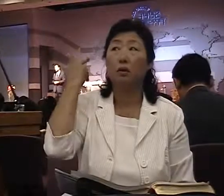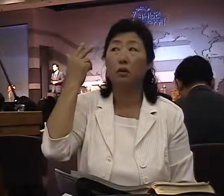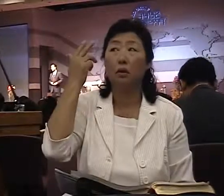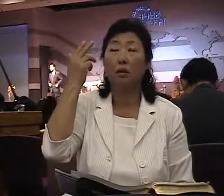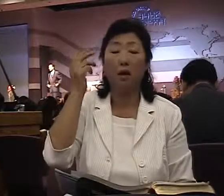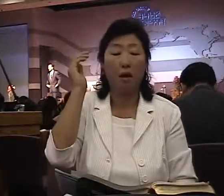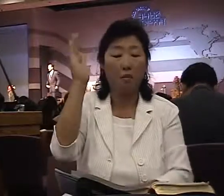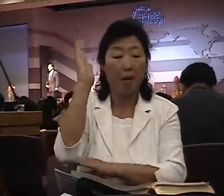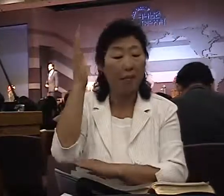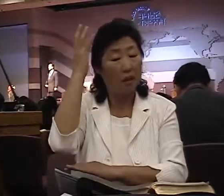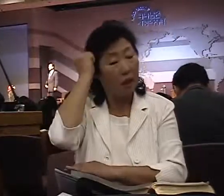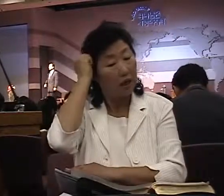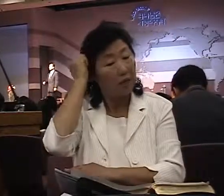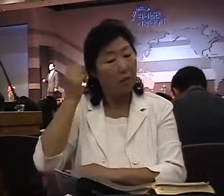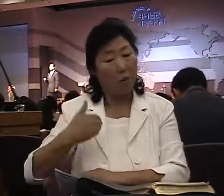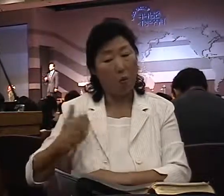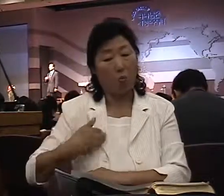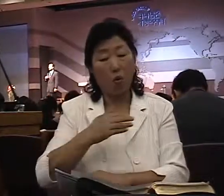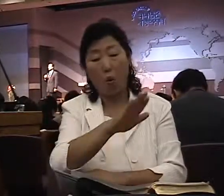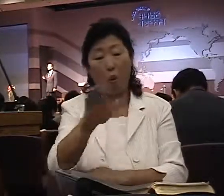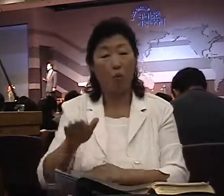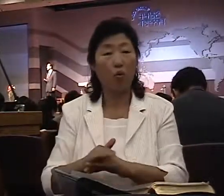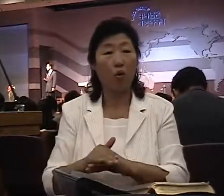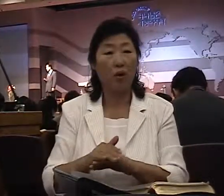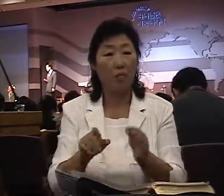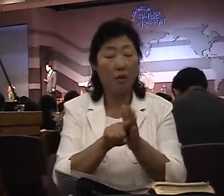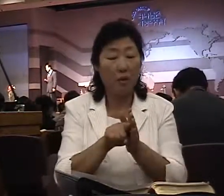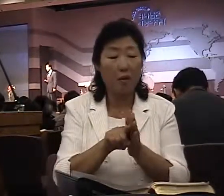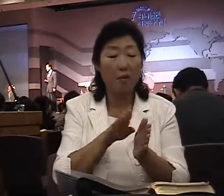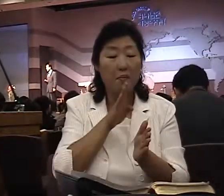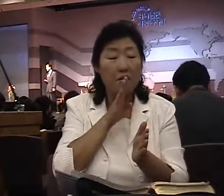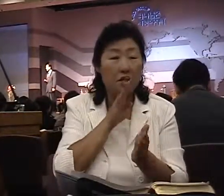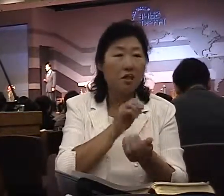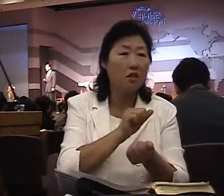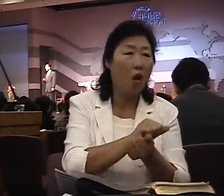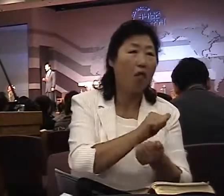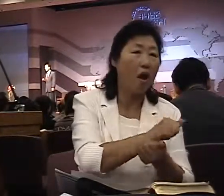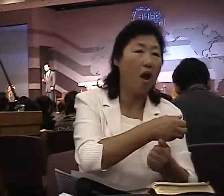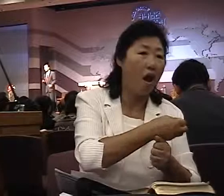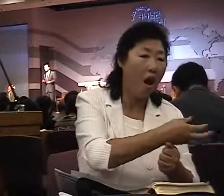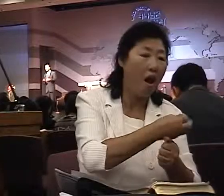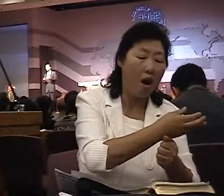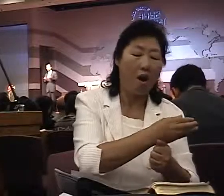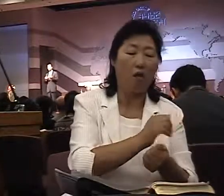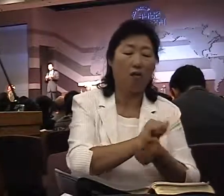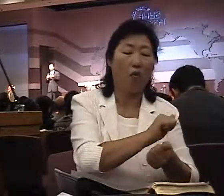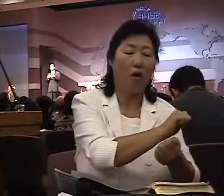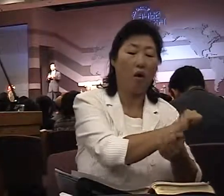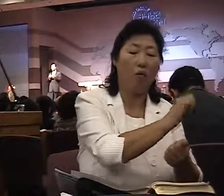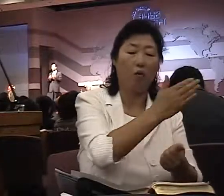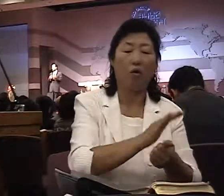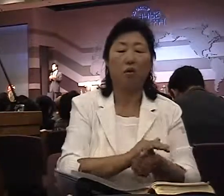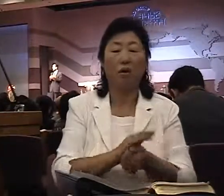모르겠지만 우리의 믿음은 반드시 전수되는 믿음이 되어야 합니다. 예수님께서 자신의